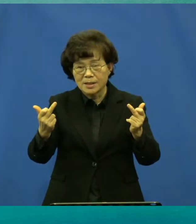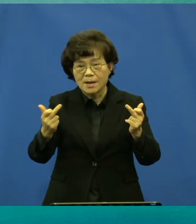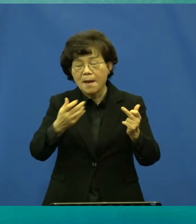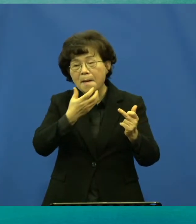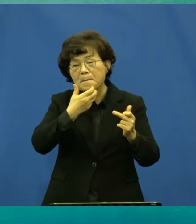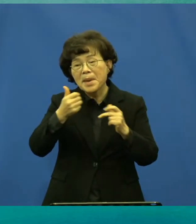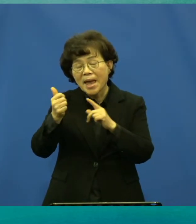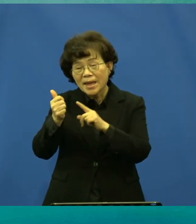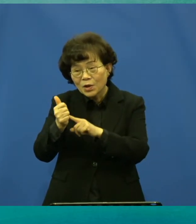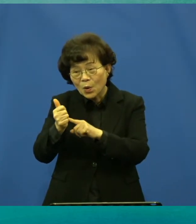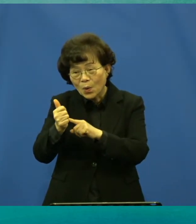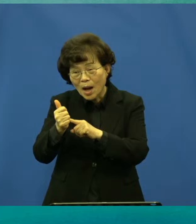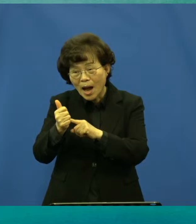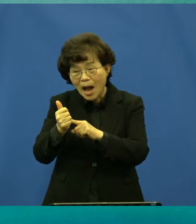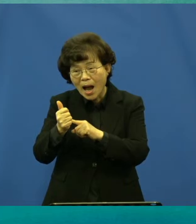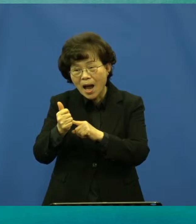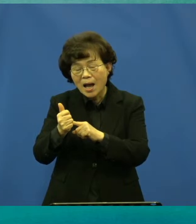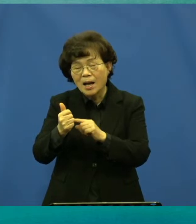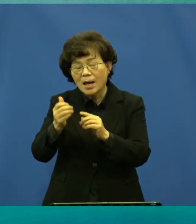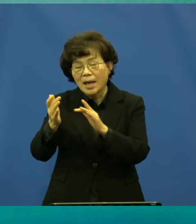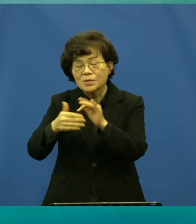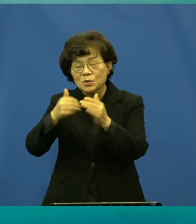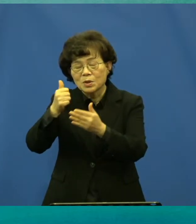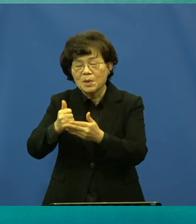여기에 초막셋을 짓겠습니다.